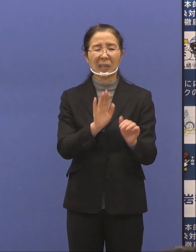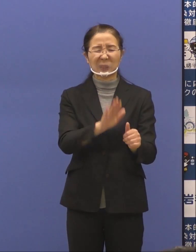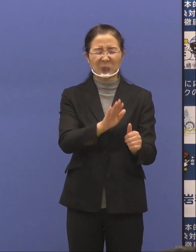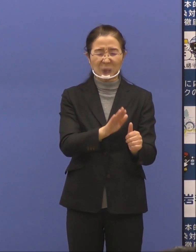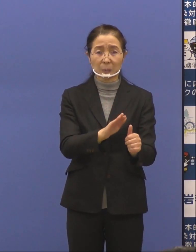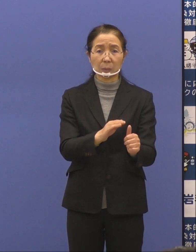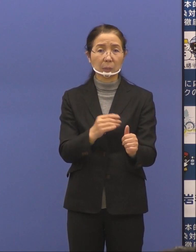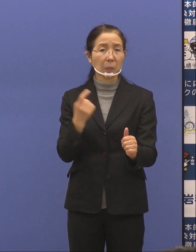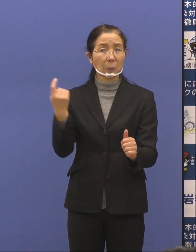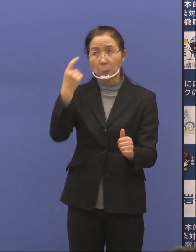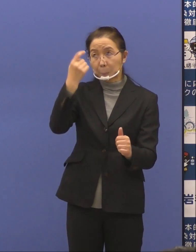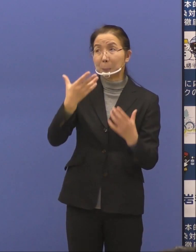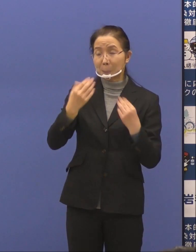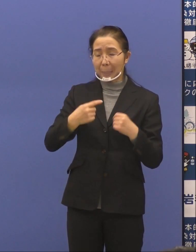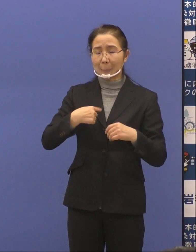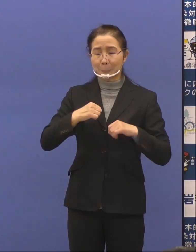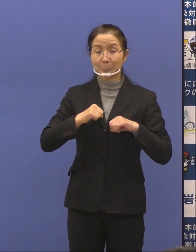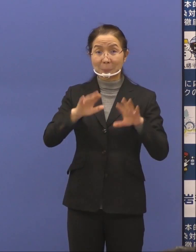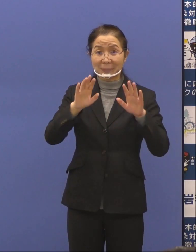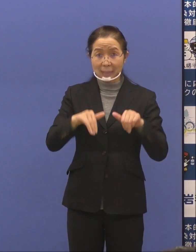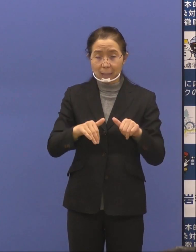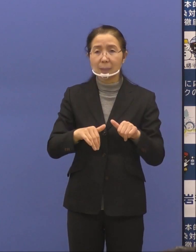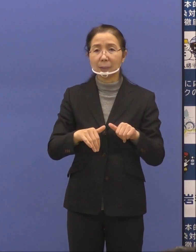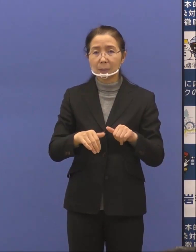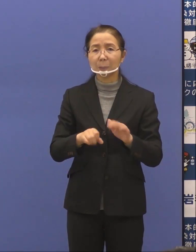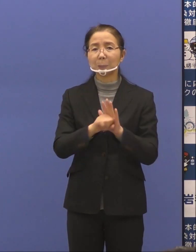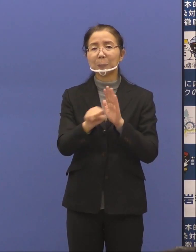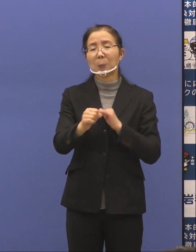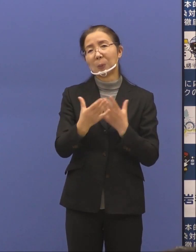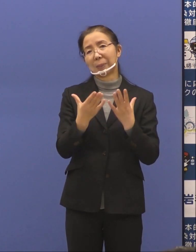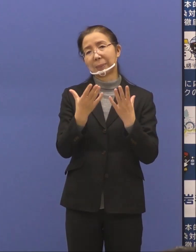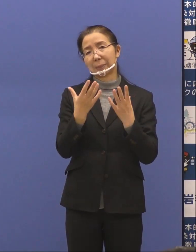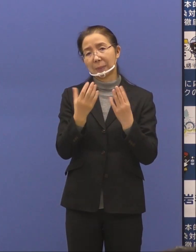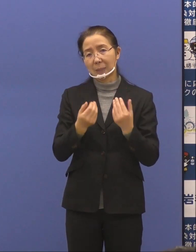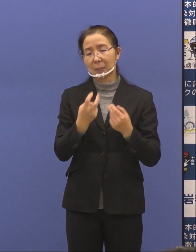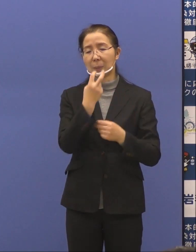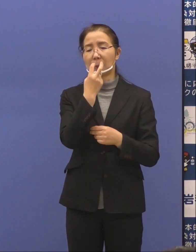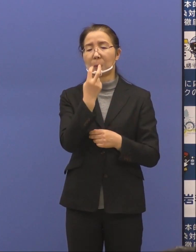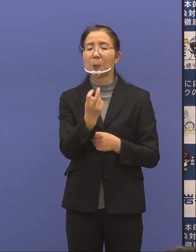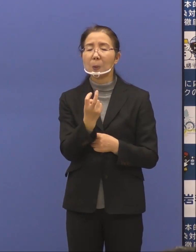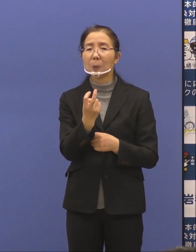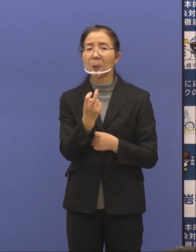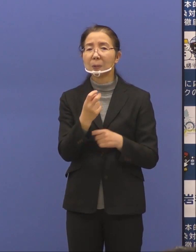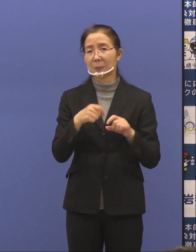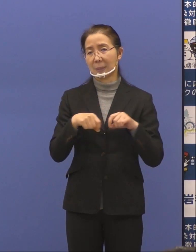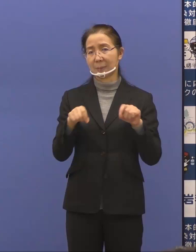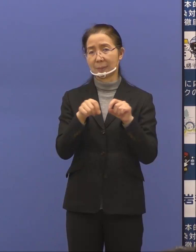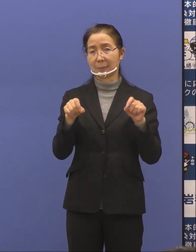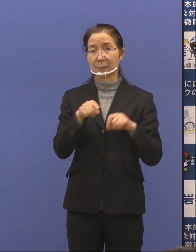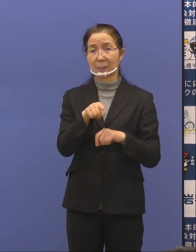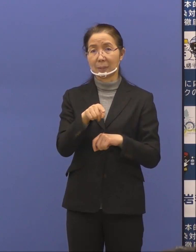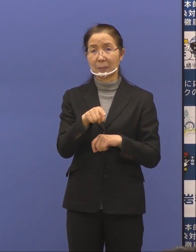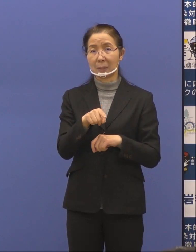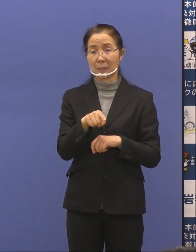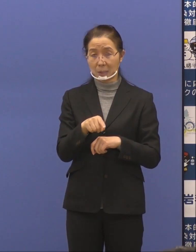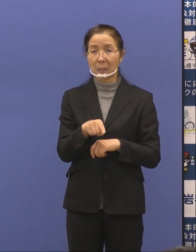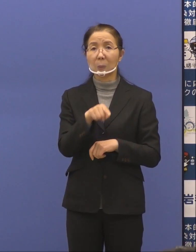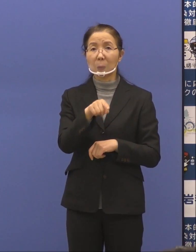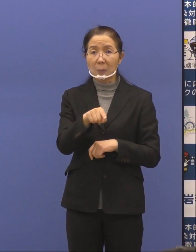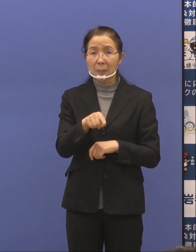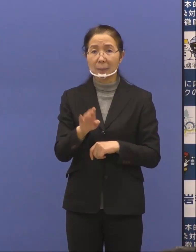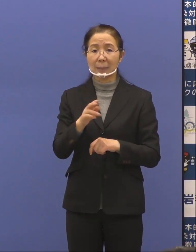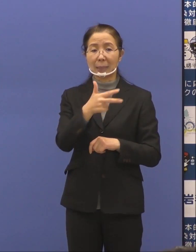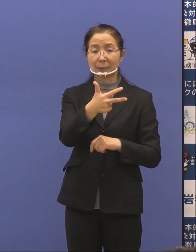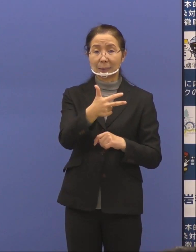が、すぐに助かるということにつながったようなんですけれども、昨日市教委と県教